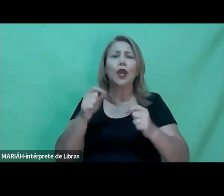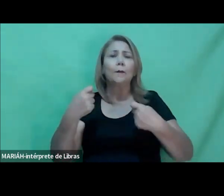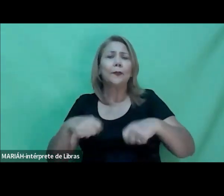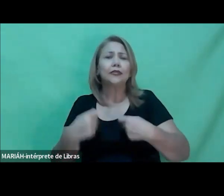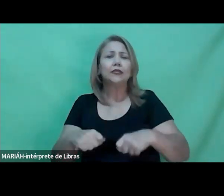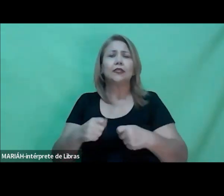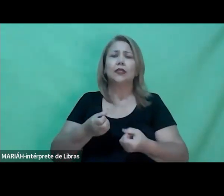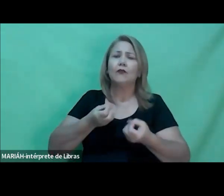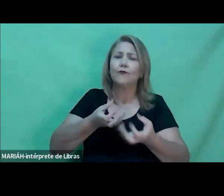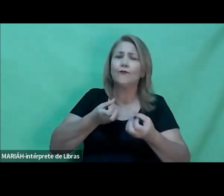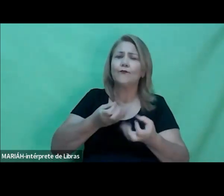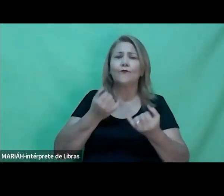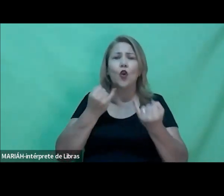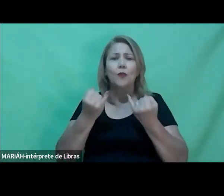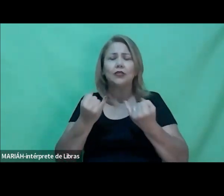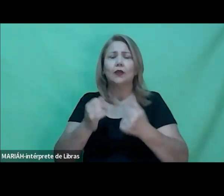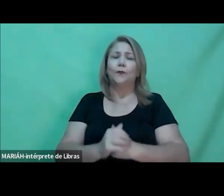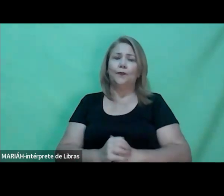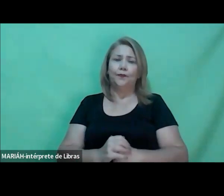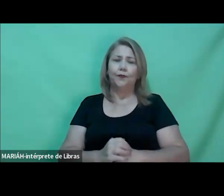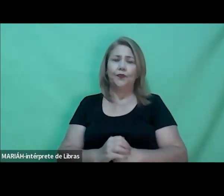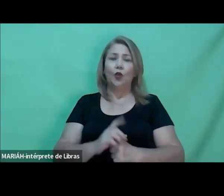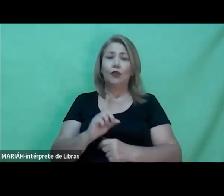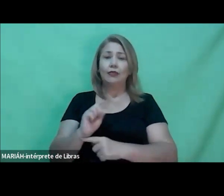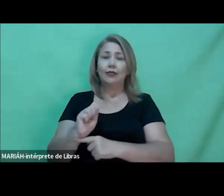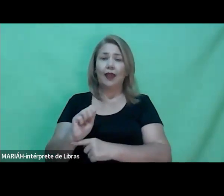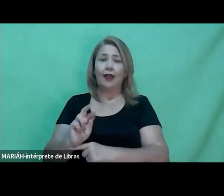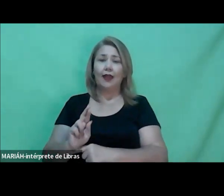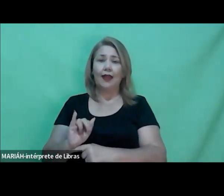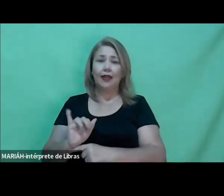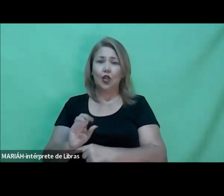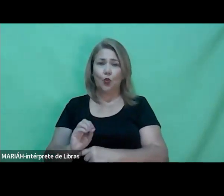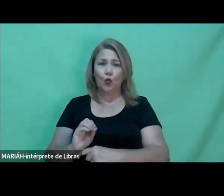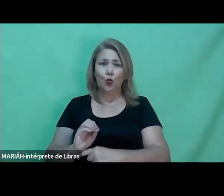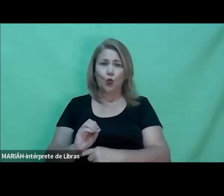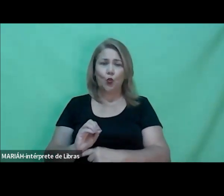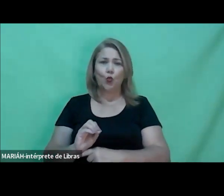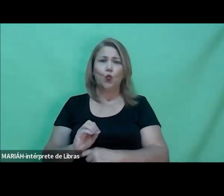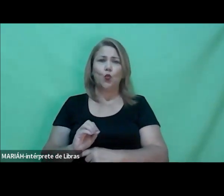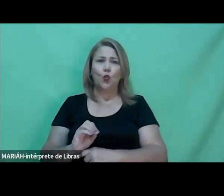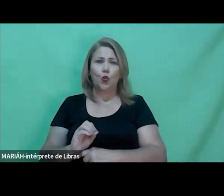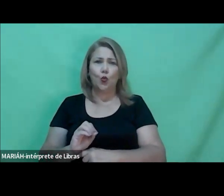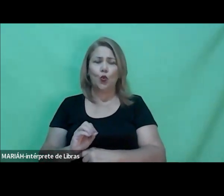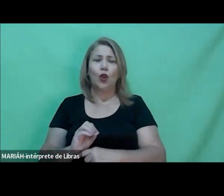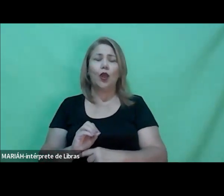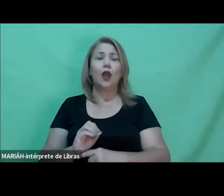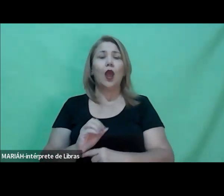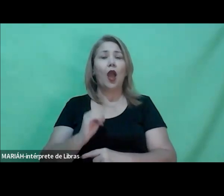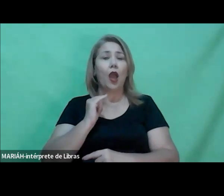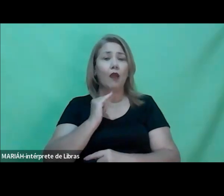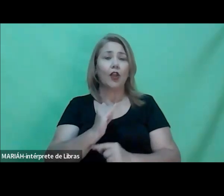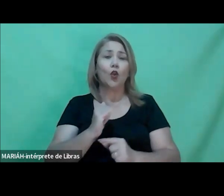haberse comunicado antes del inro de servicio de guía interpretación con la persona con sordo ceguera para saber qué información es la que más le importa